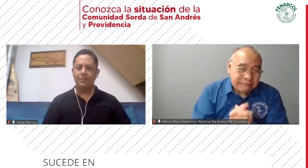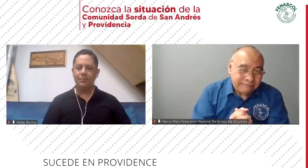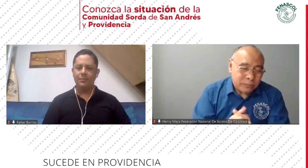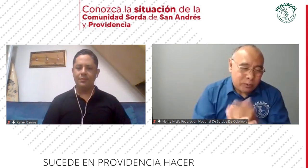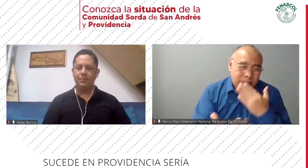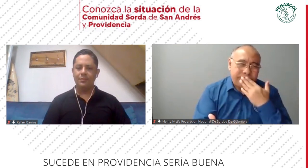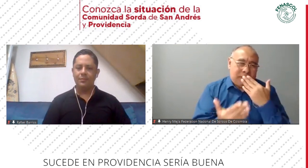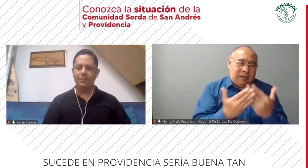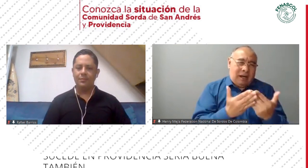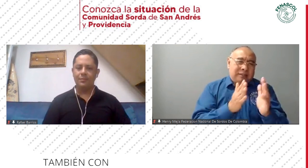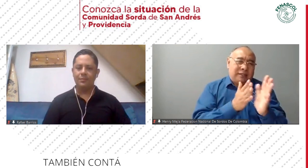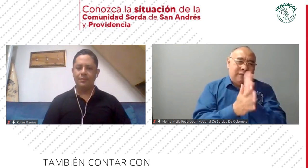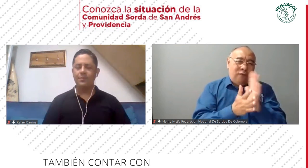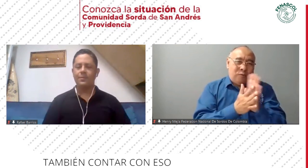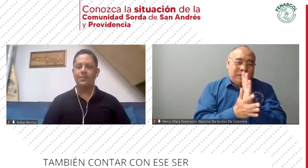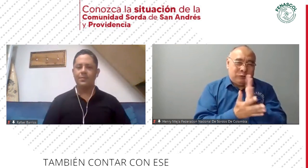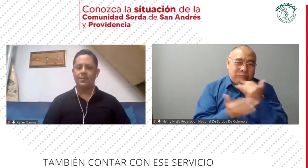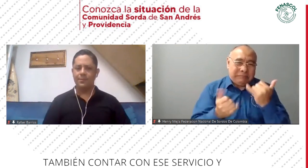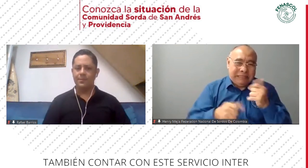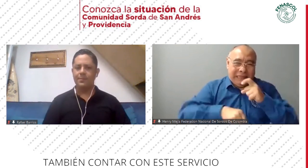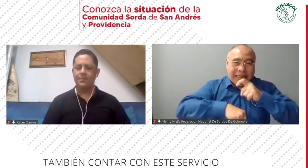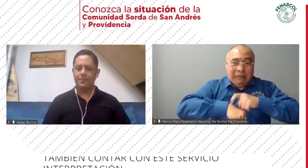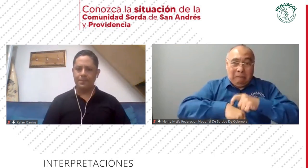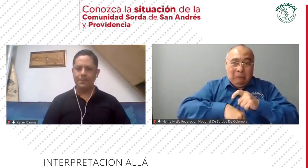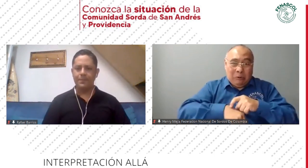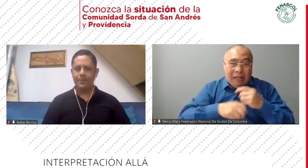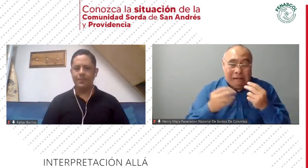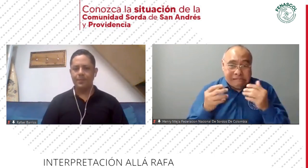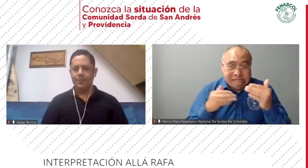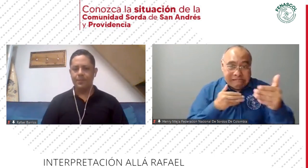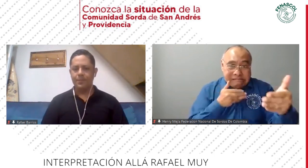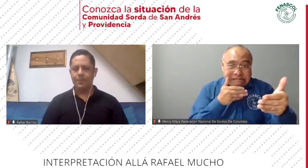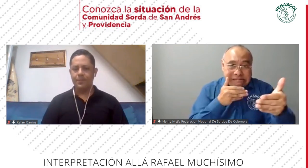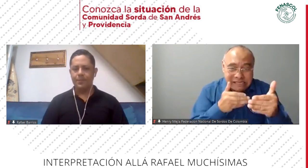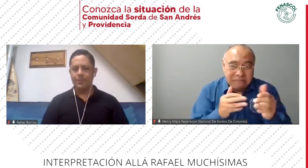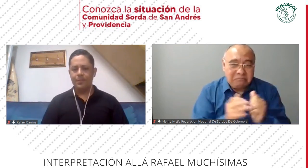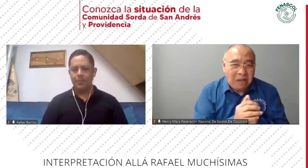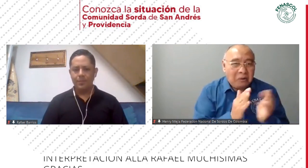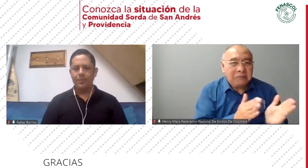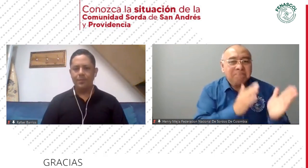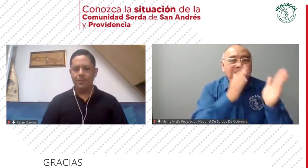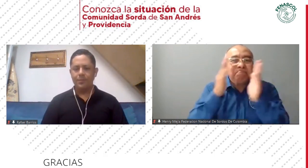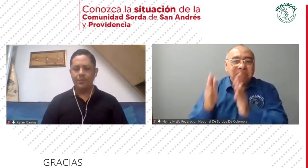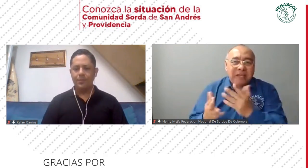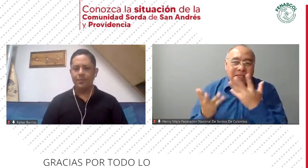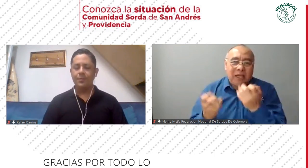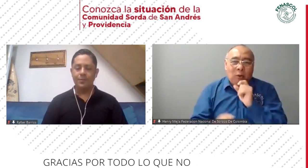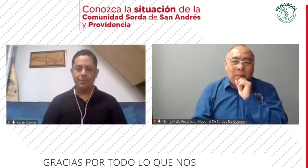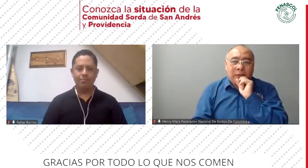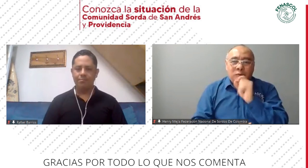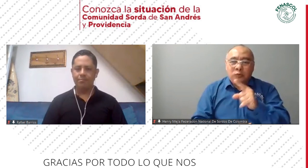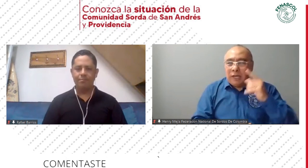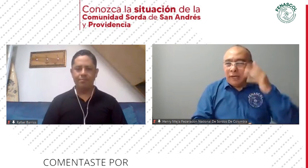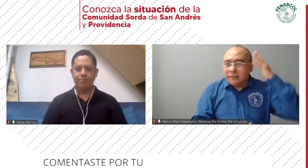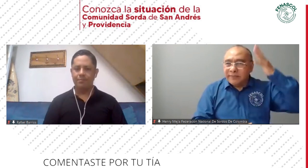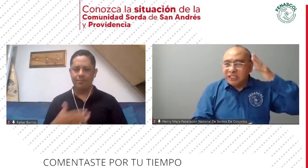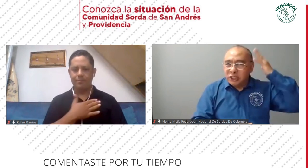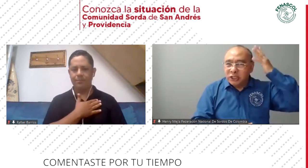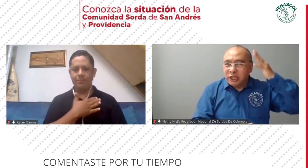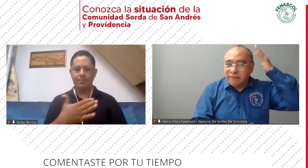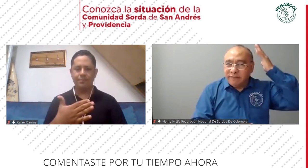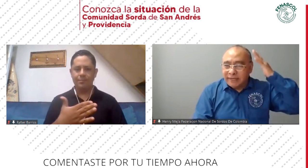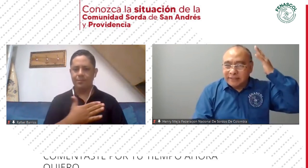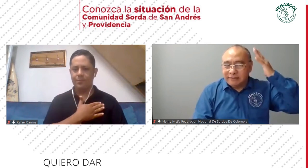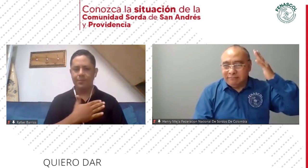providencia sería bueno también contar con ese servicio interpretación hoy a rafael muchísimas gracias por todo lo que nos comentaste por tu tiempo